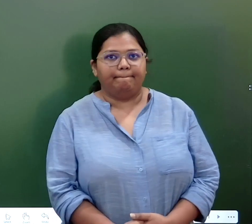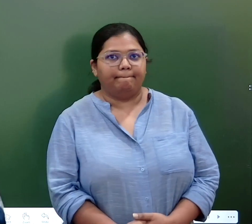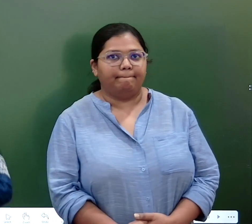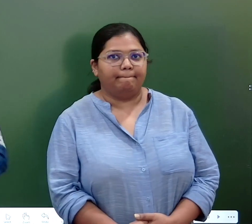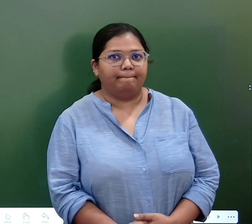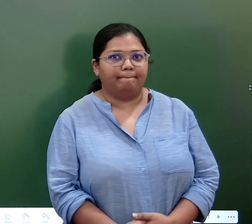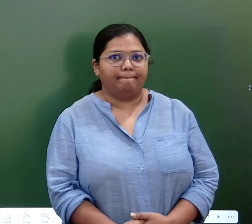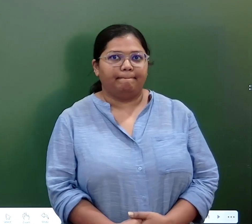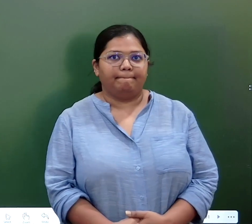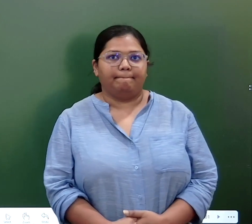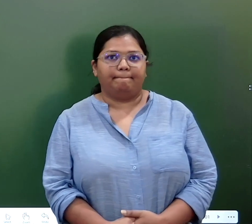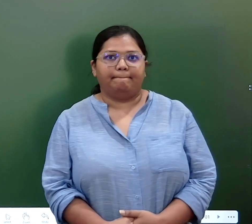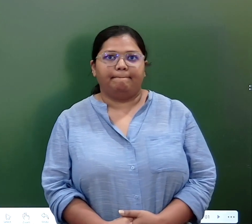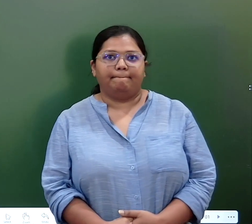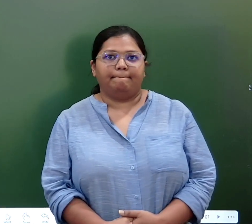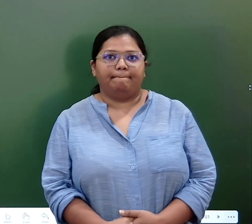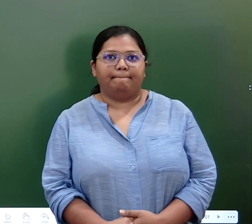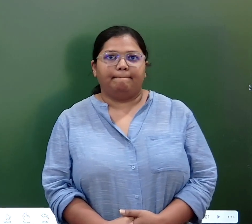यूनिट नंबर